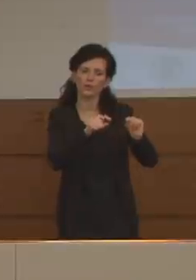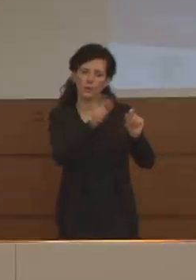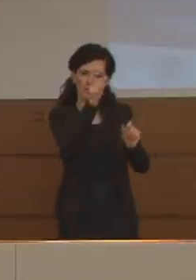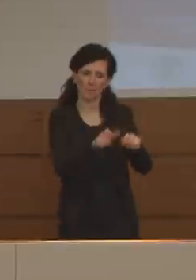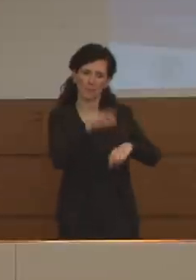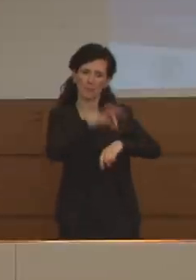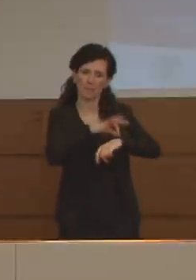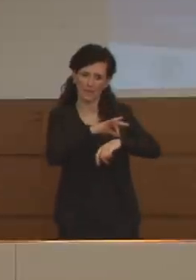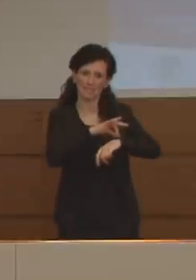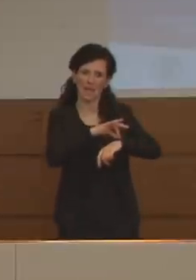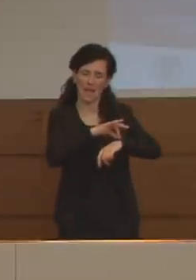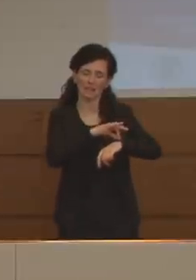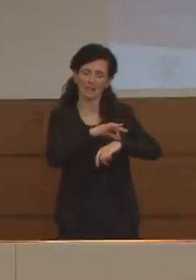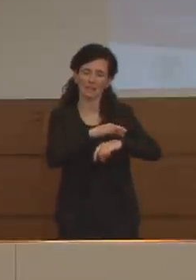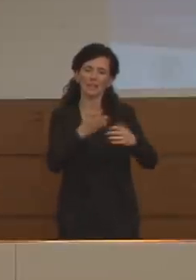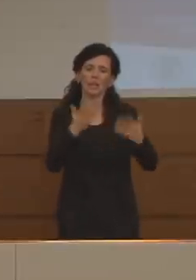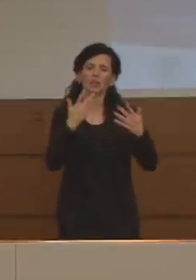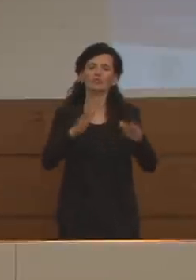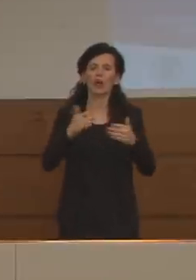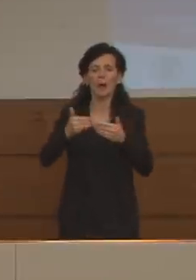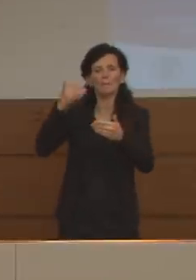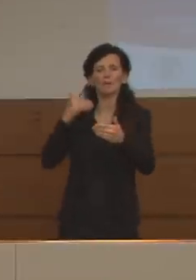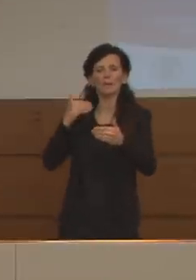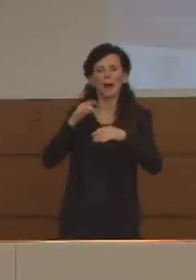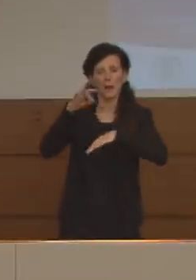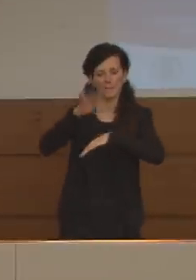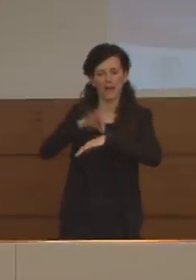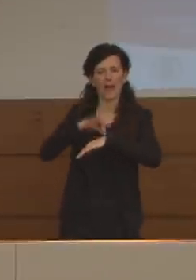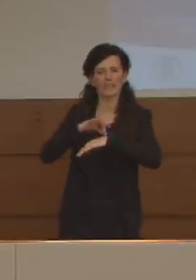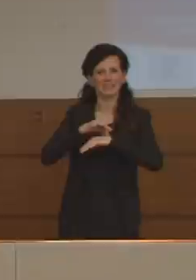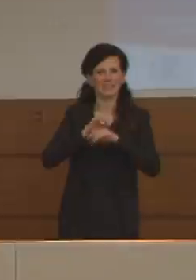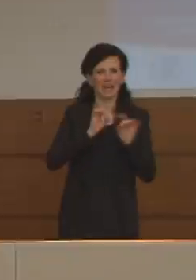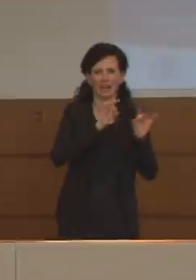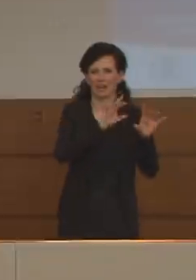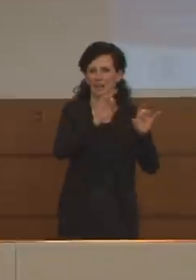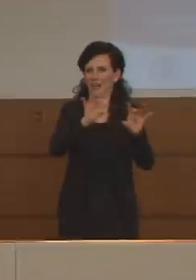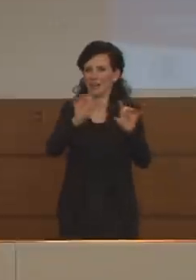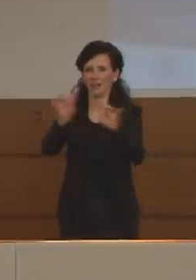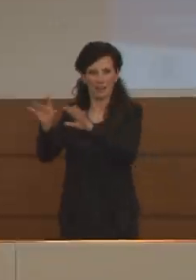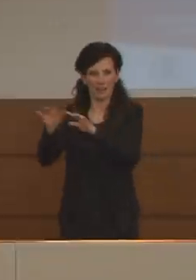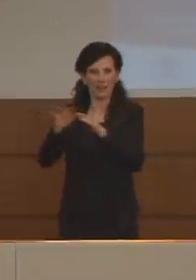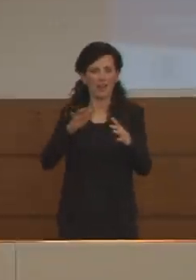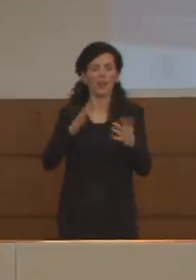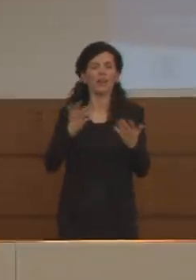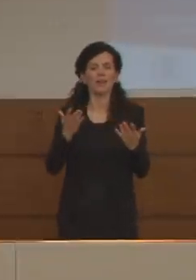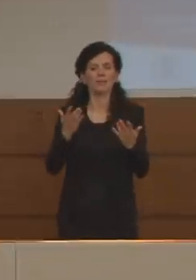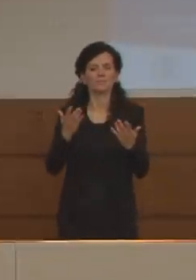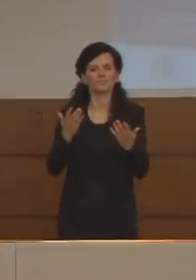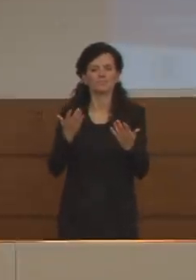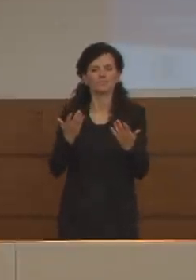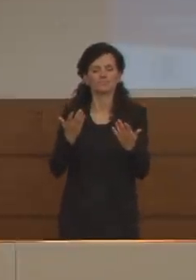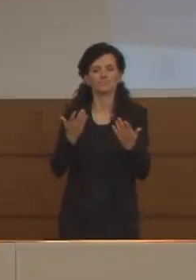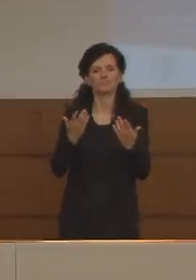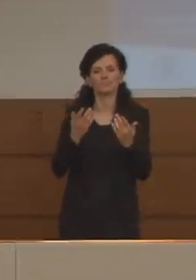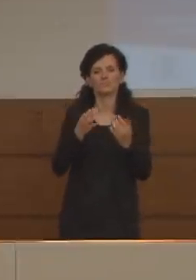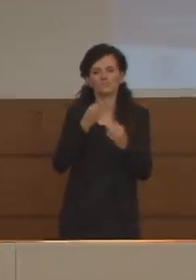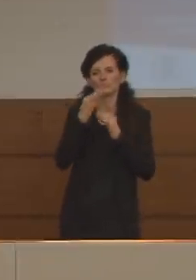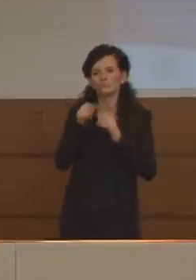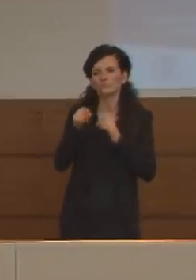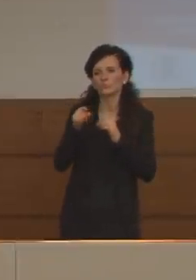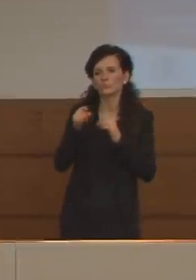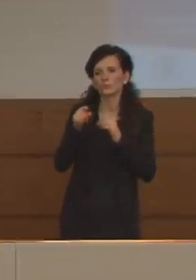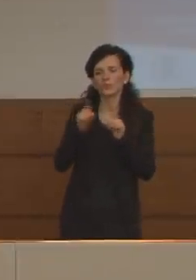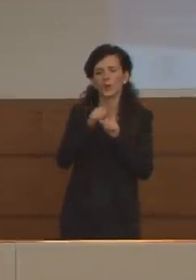della malattia era più o meno previsto che arrivassero forse non è esattamente corretto inquadrarli in